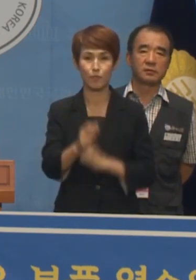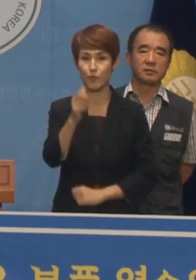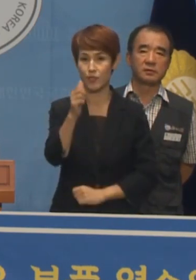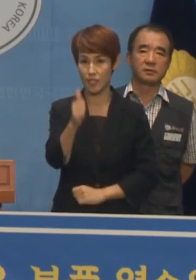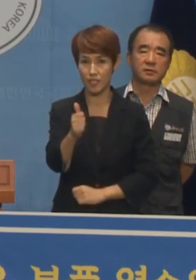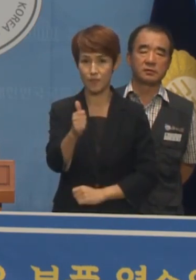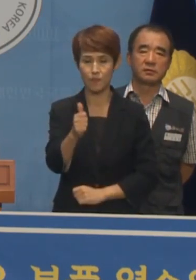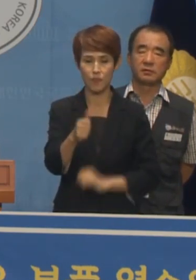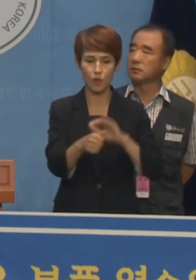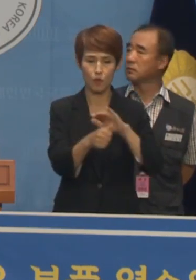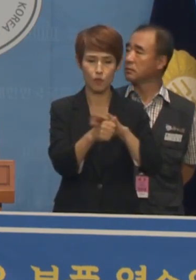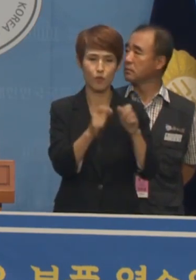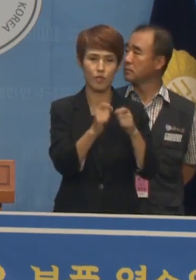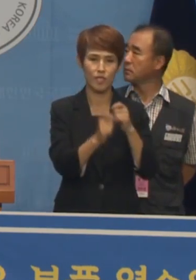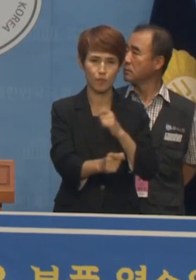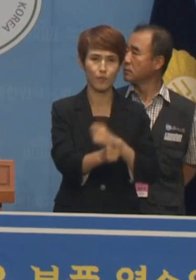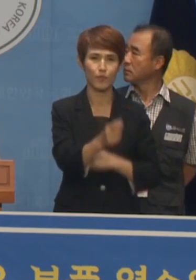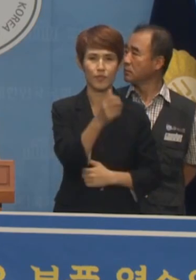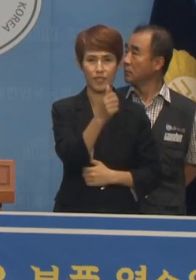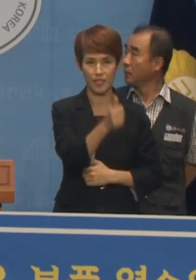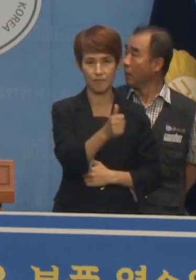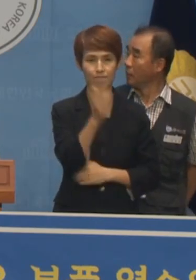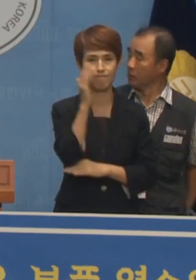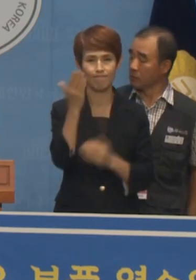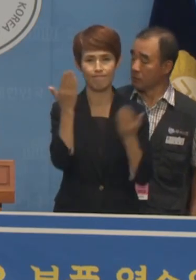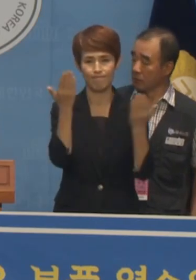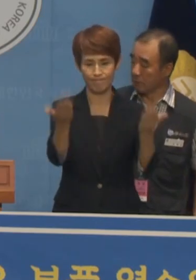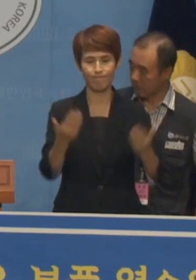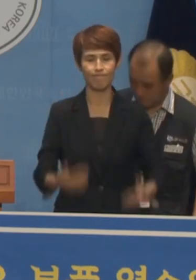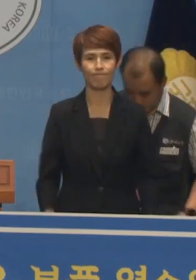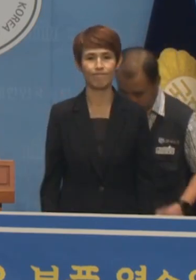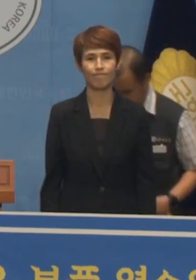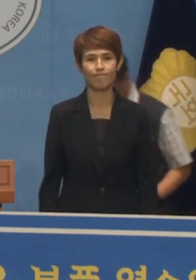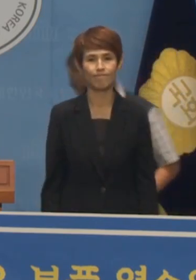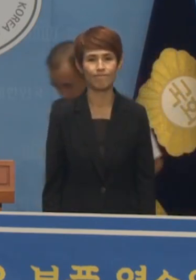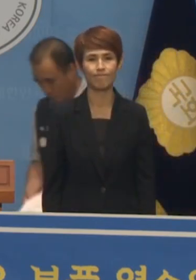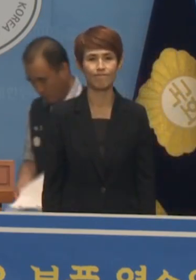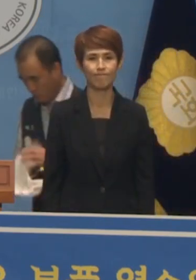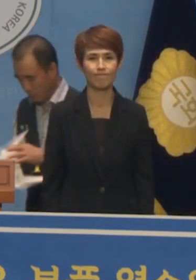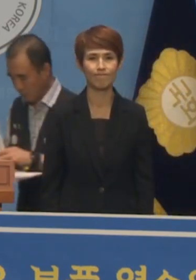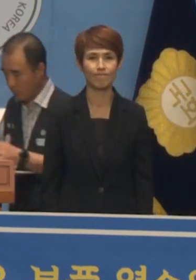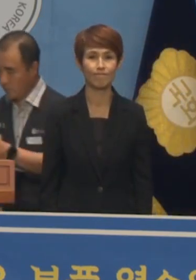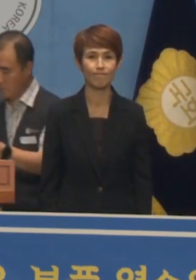지부장님과 경주지부 차상호 수석부지부장님이 낭독해 주시겠습니다.